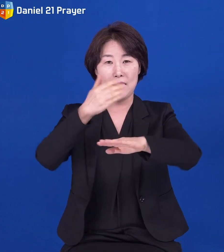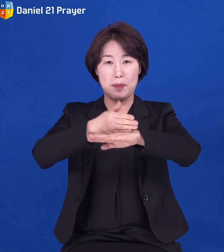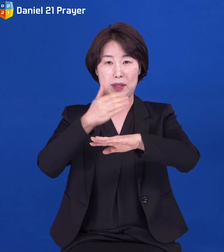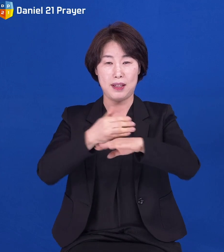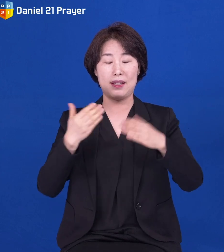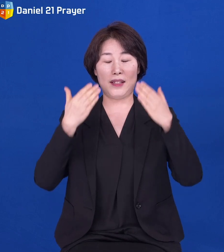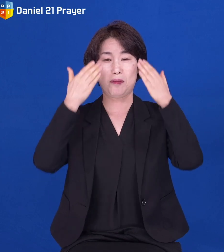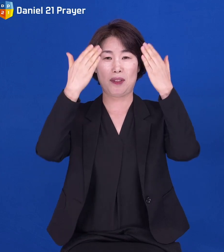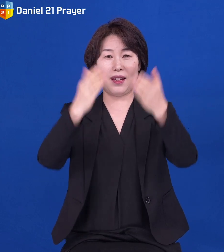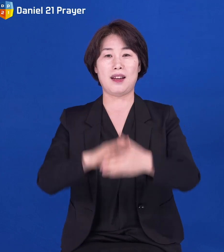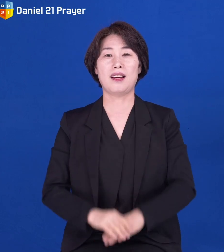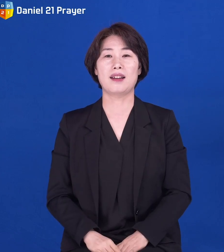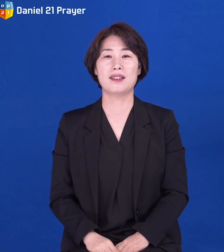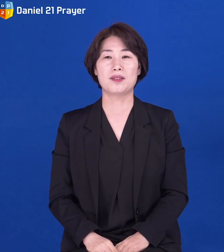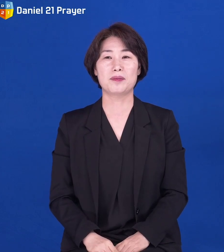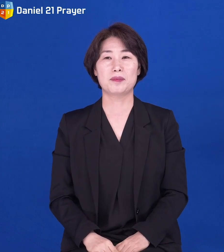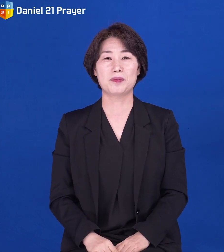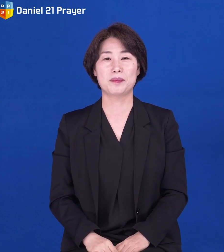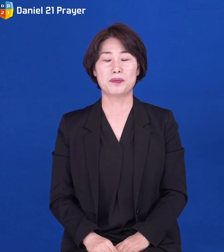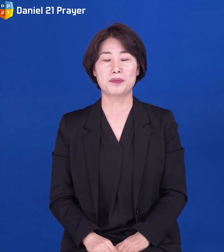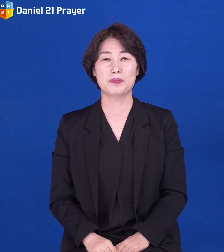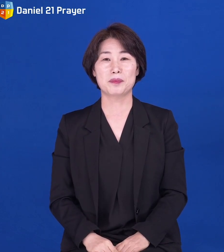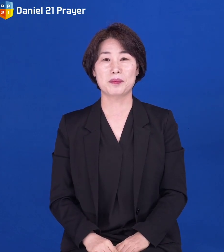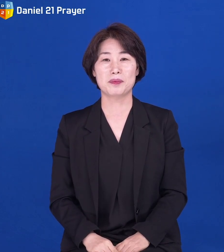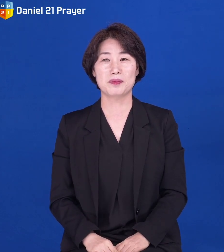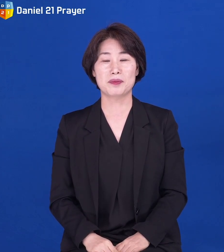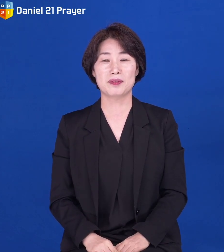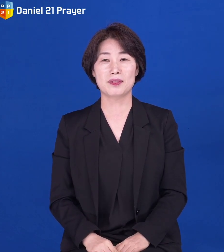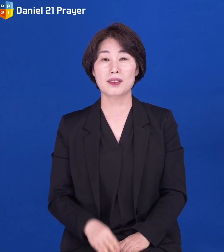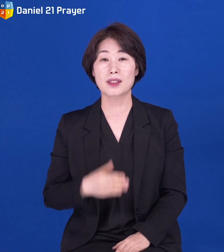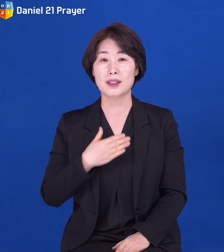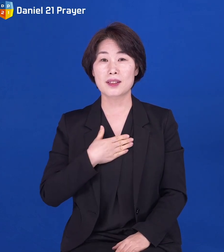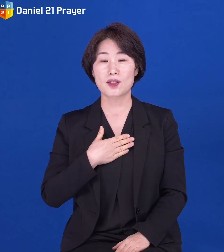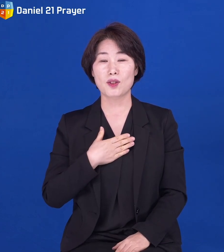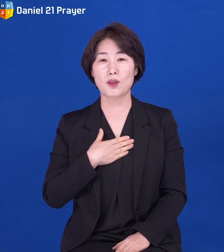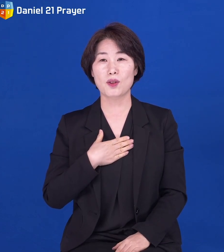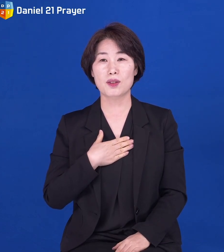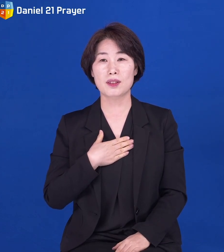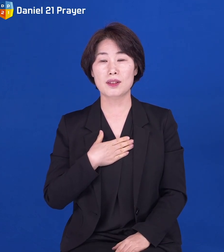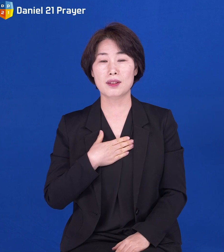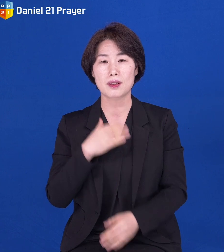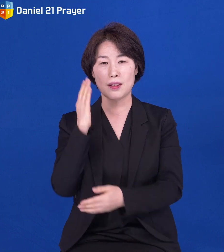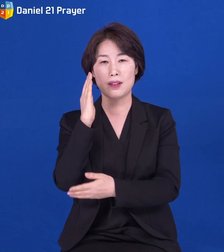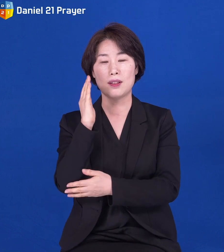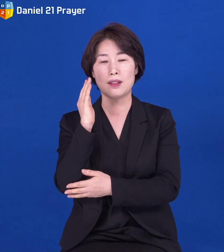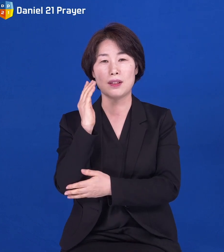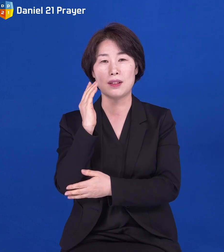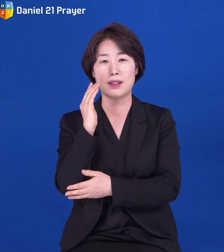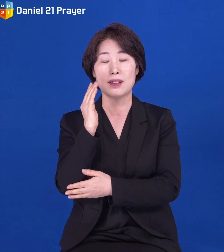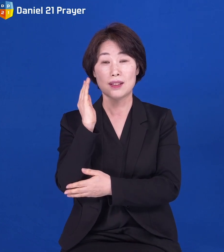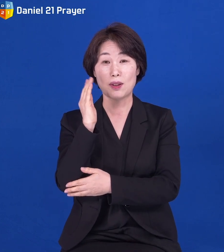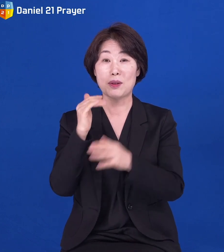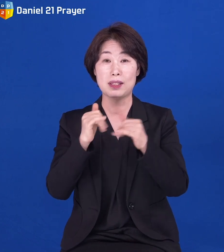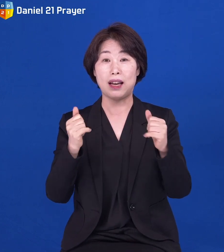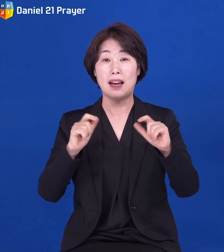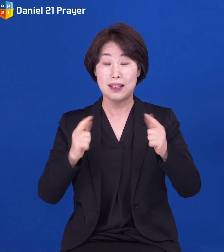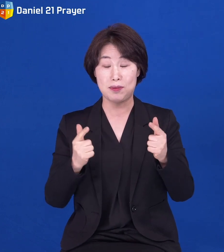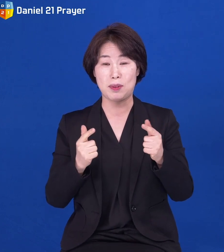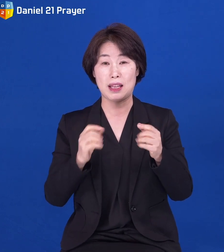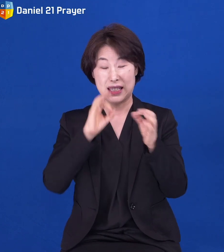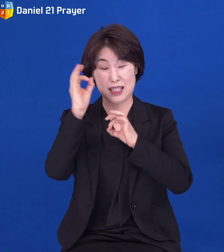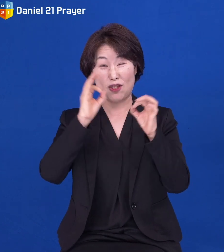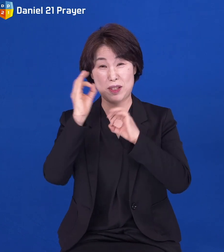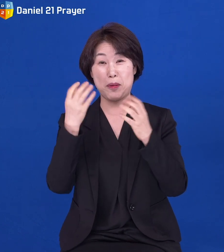네, 저는 그 전문 설교자가 아니기 때문에 굉장히 실수를 많이 할 것 같아서 그게